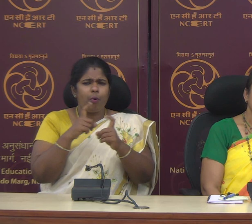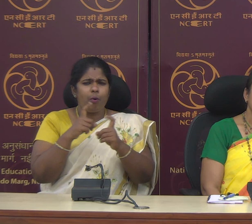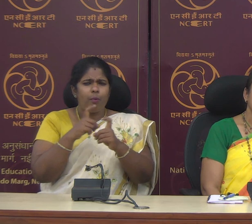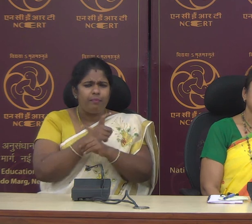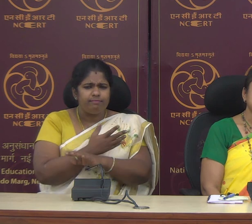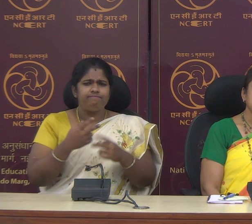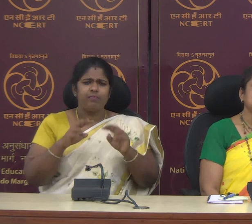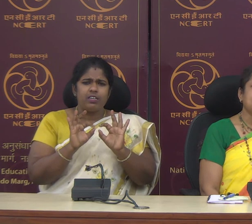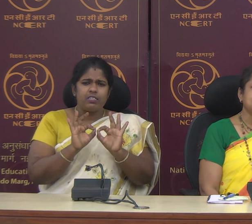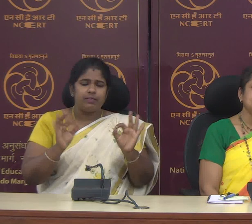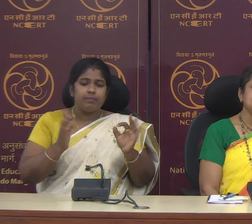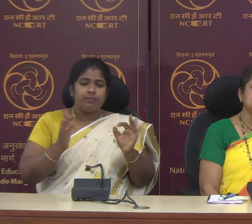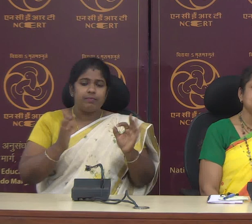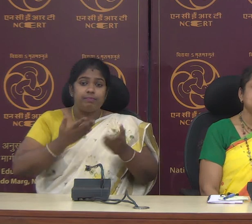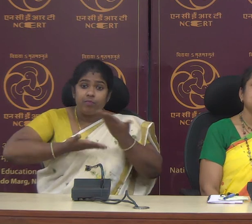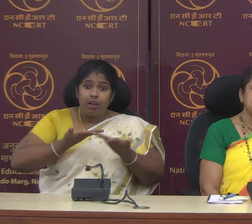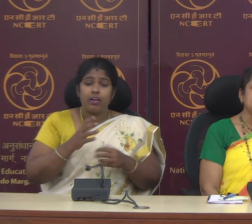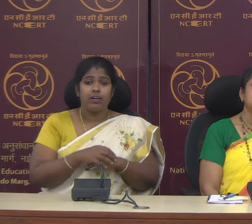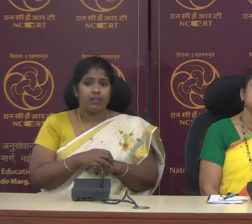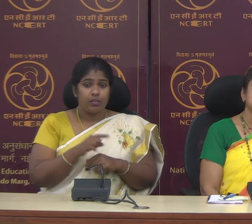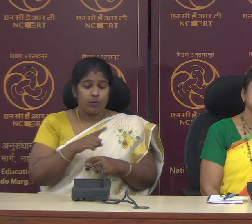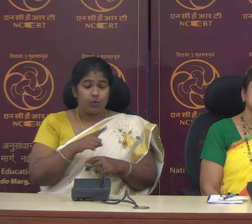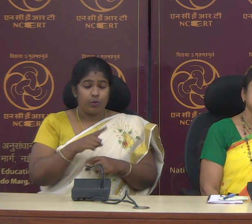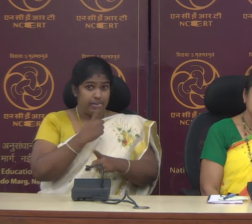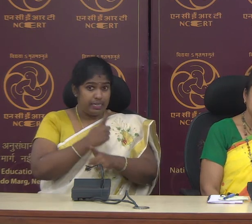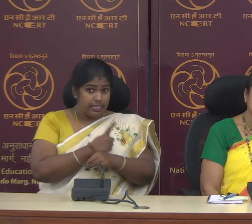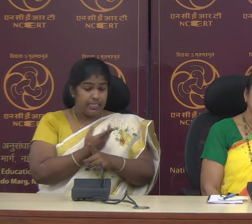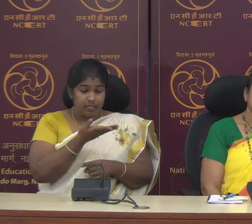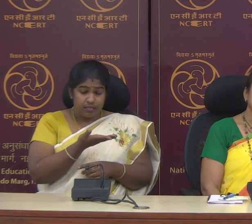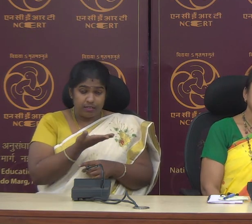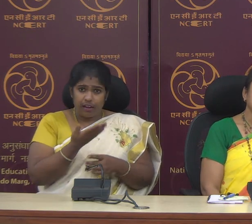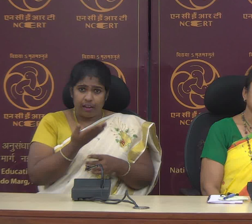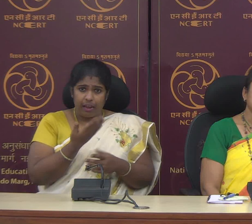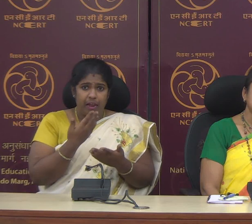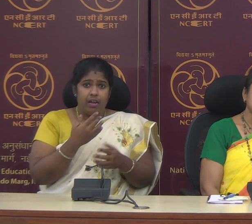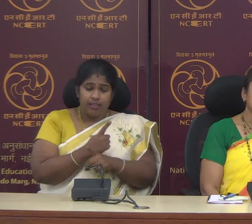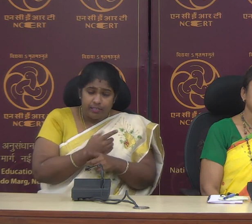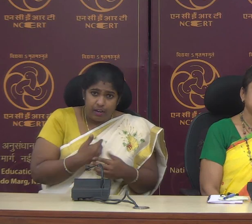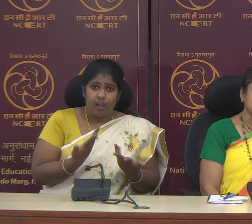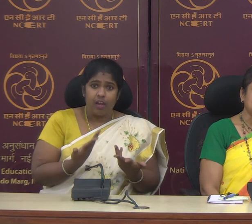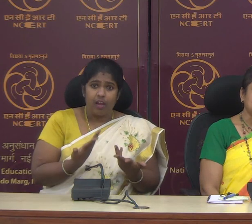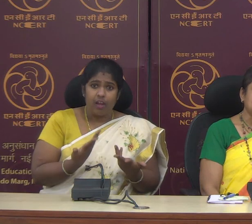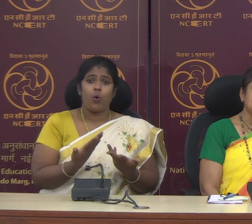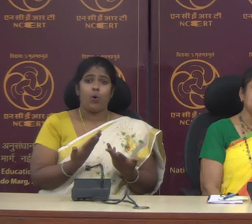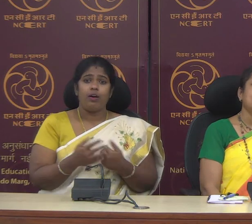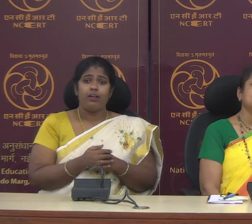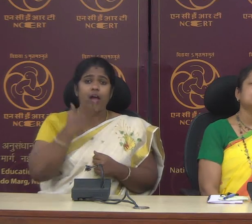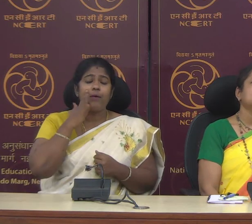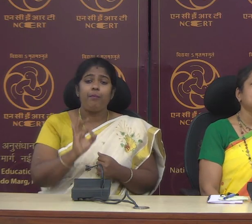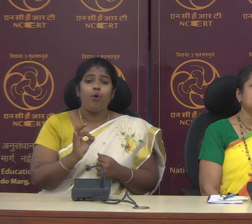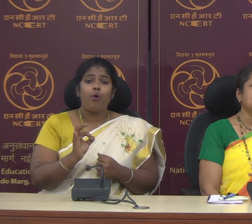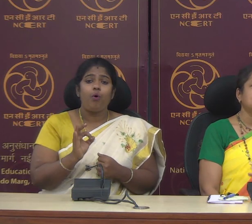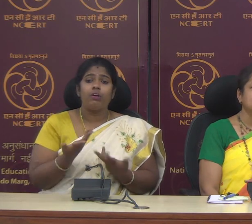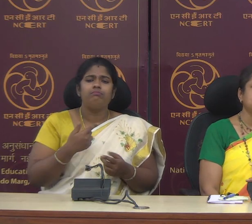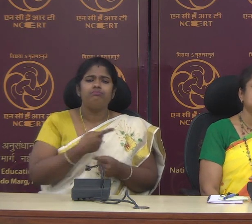संबंधित हो। अब इसमें अगर एज ए टीचर मेरी ट्रेनिंग यह है कि मुझे आवश्यकताओं को पहचानना है,